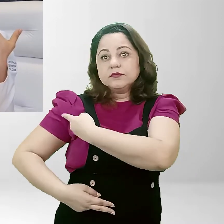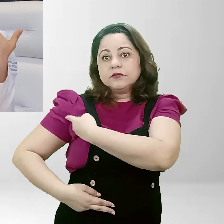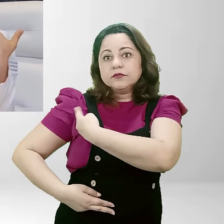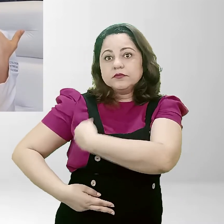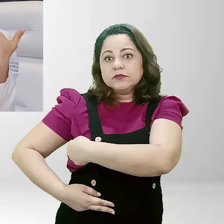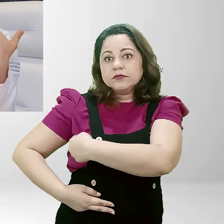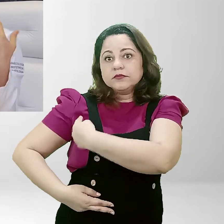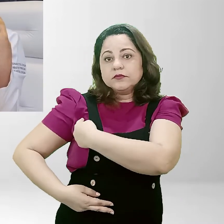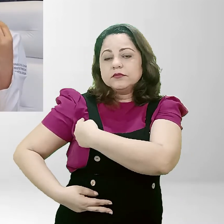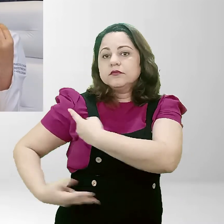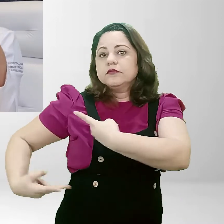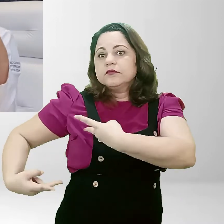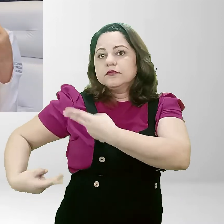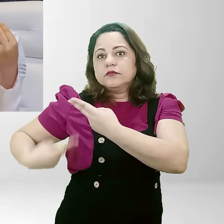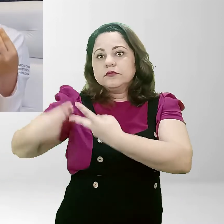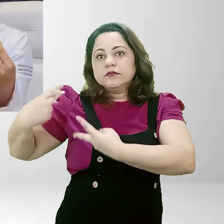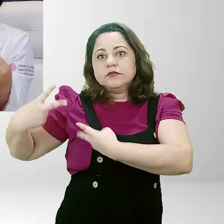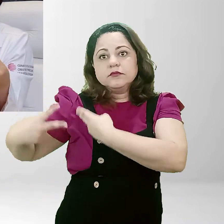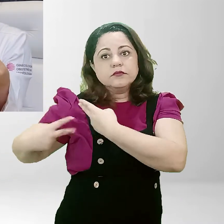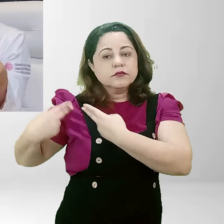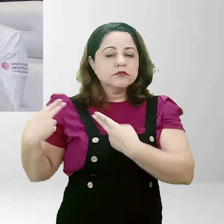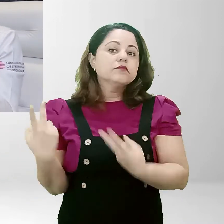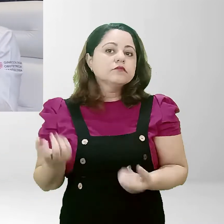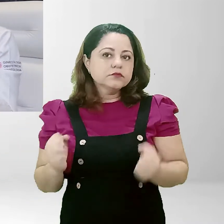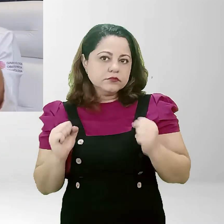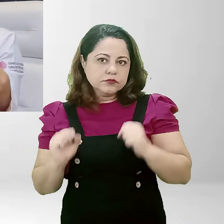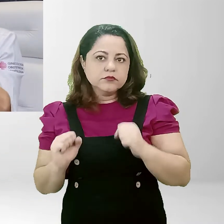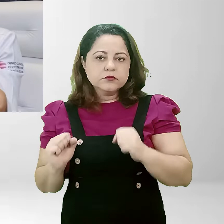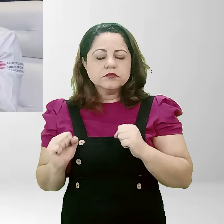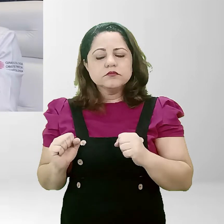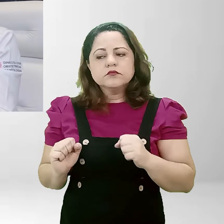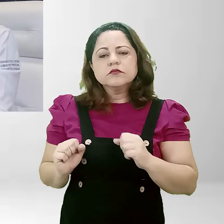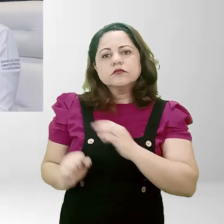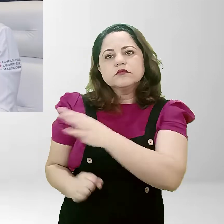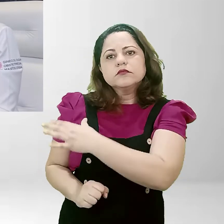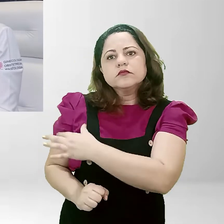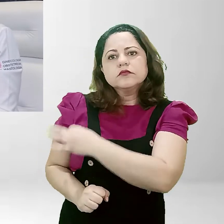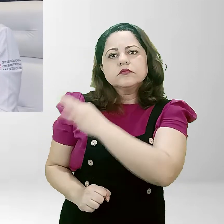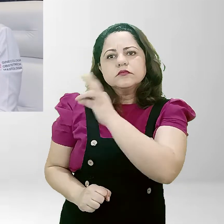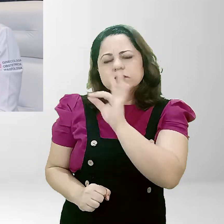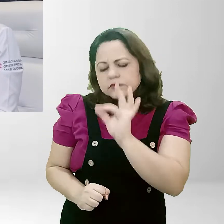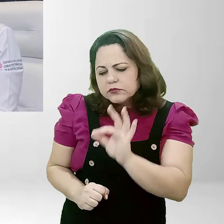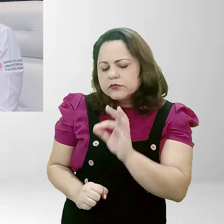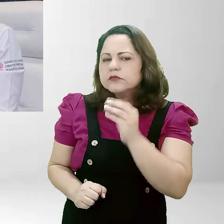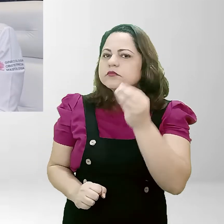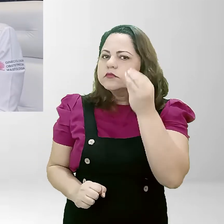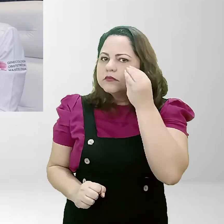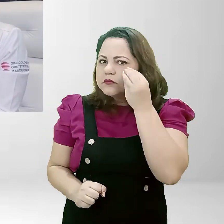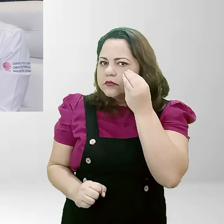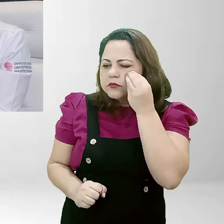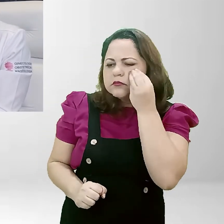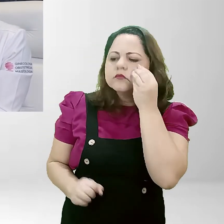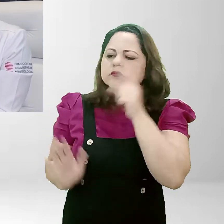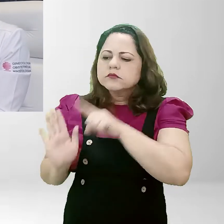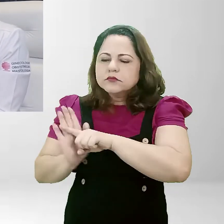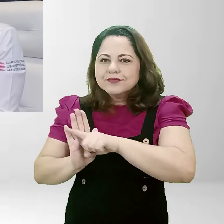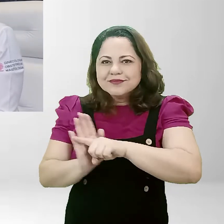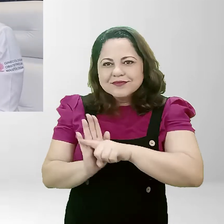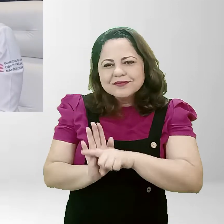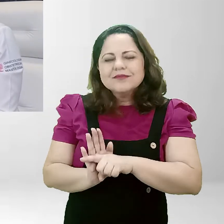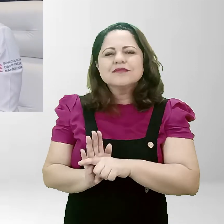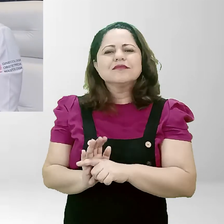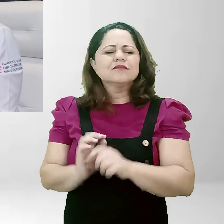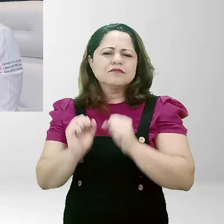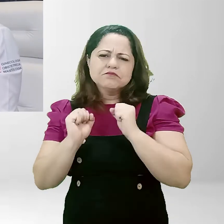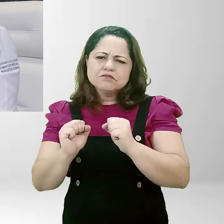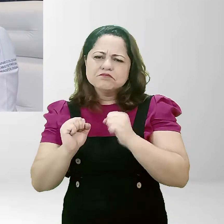das axilas ou a biópsia dessa axila, dependendo do estadiamento tumoral. Há várias cirurgias